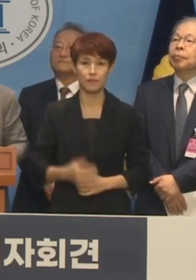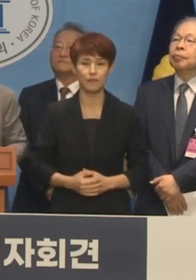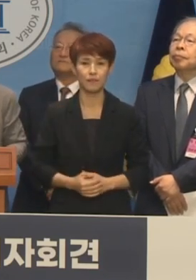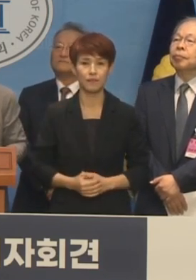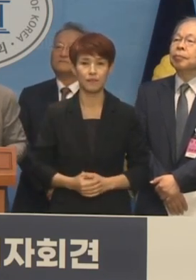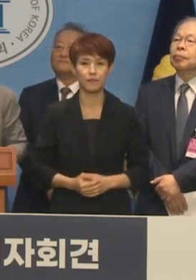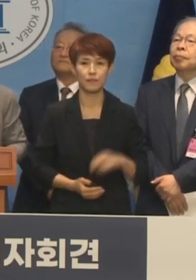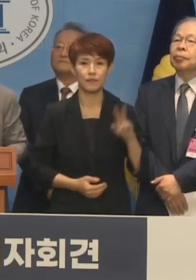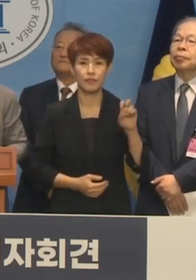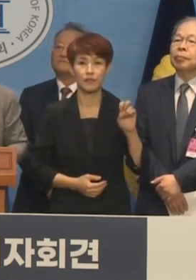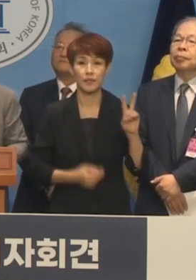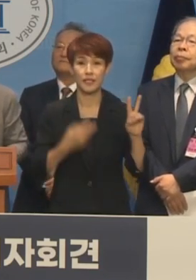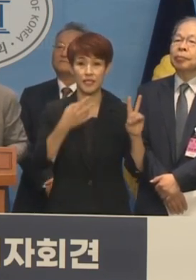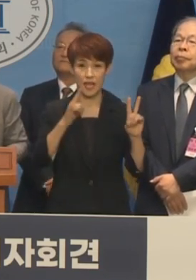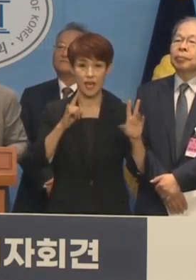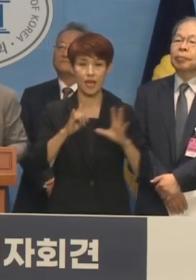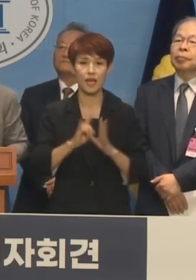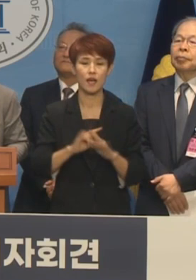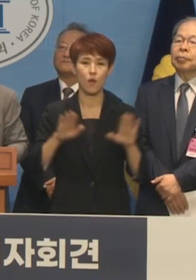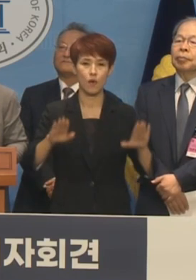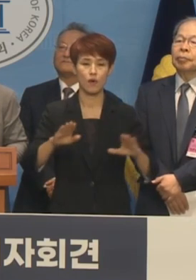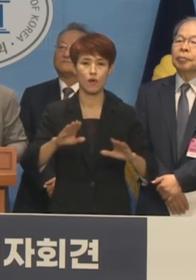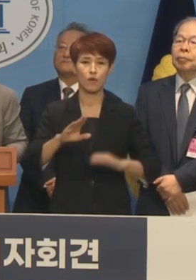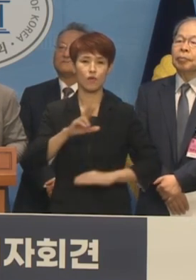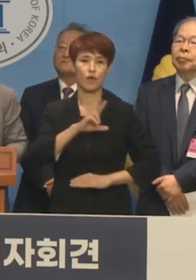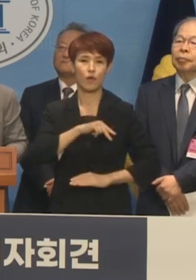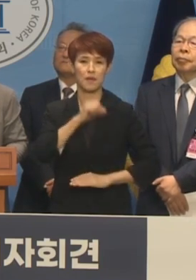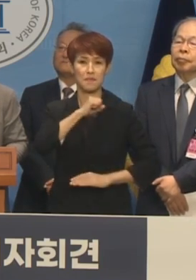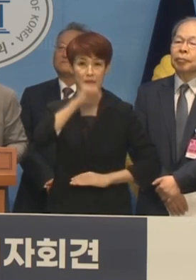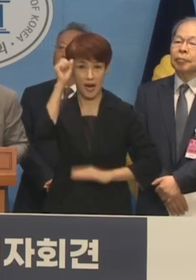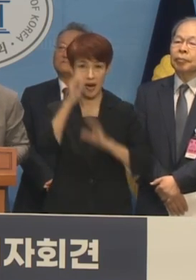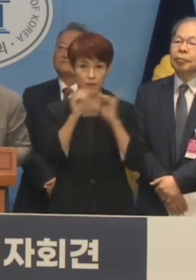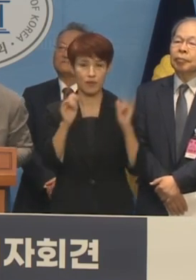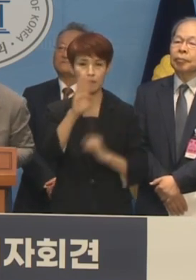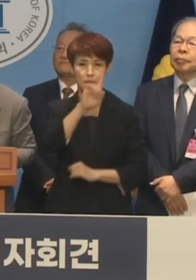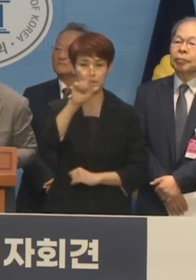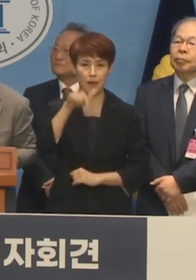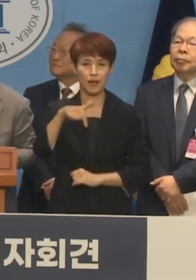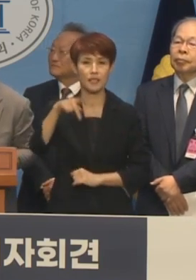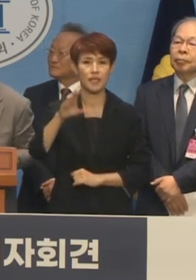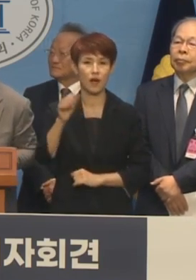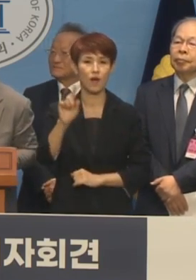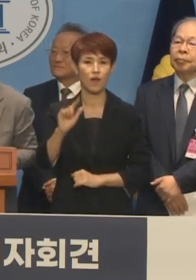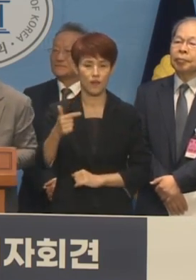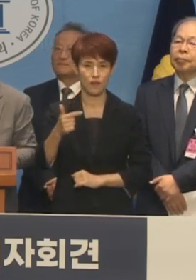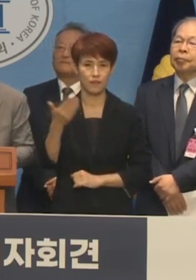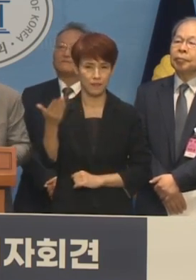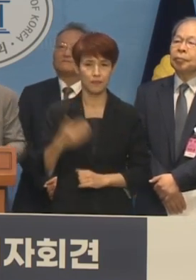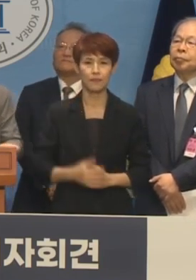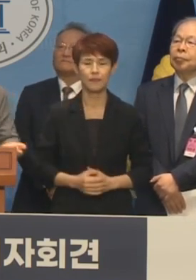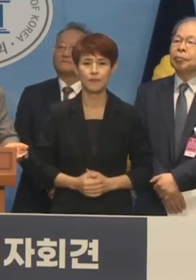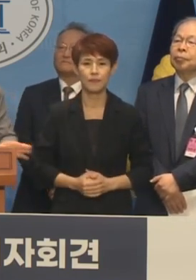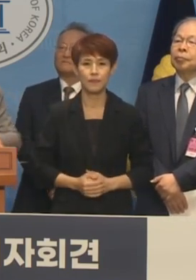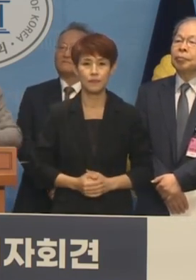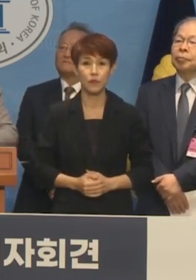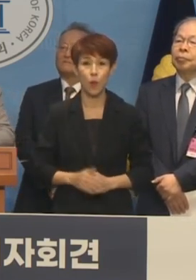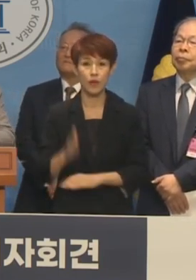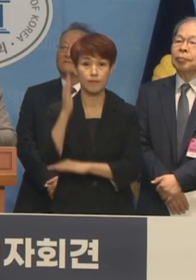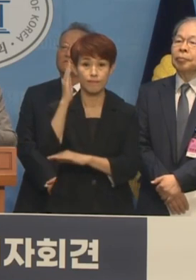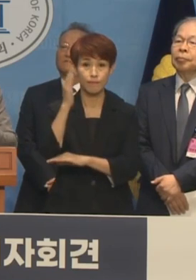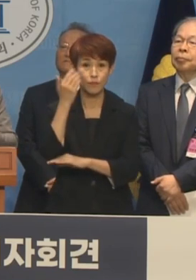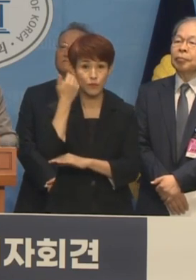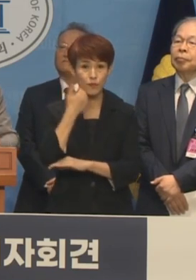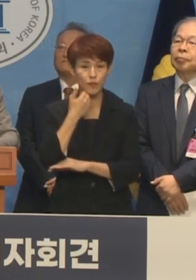이번 22대 종로교에서 당선되신 국회의원 곽상원 당선인님, 오늘 모두 발언해